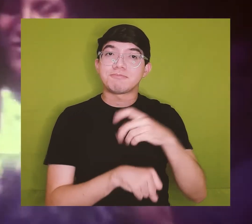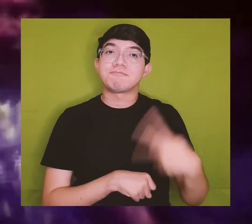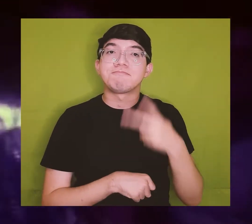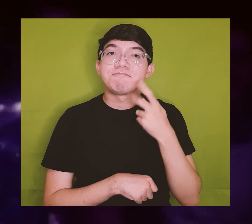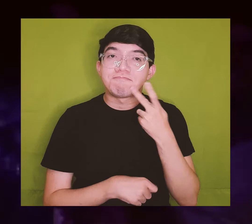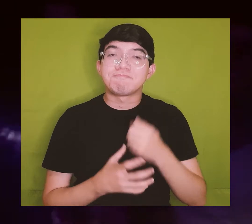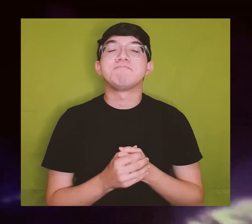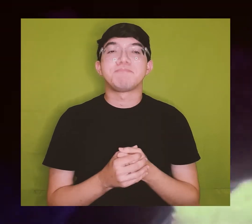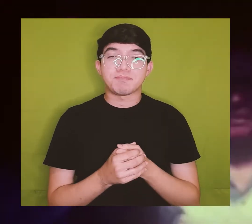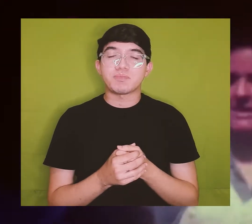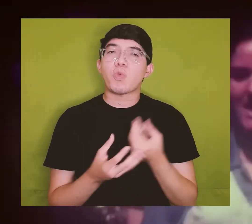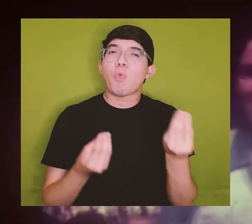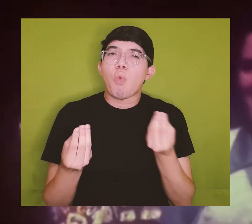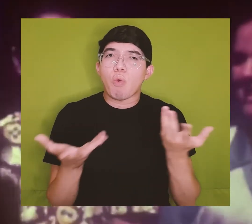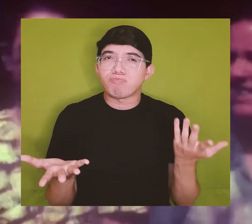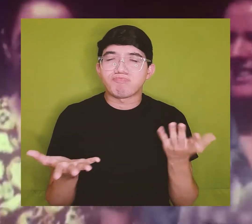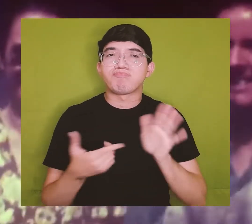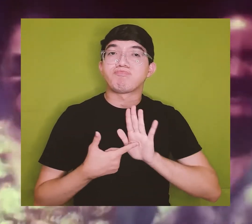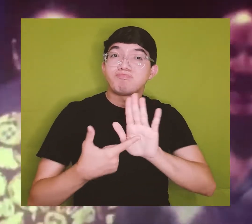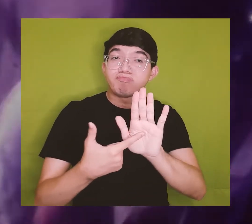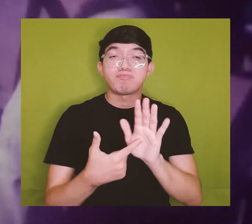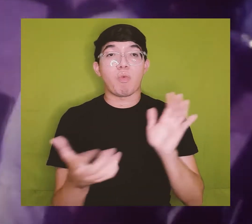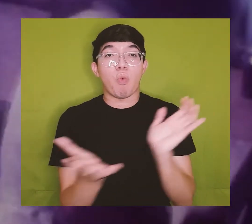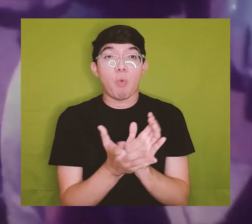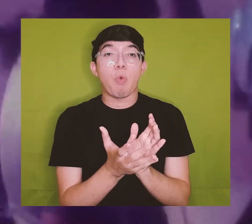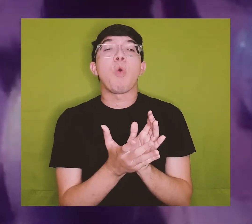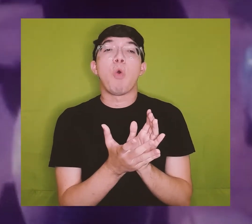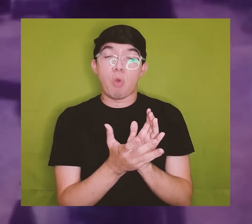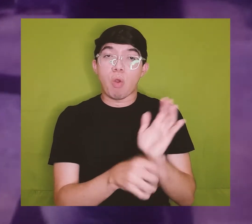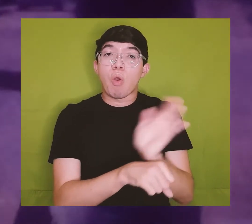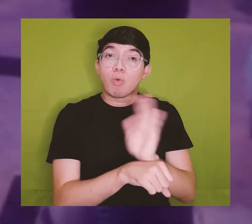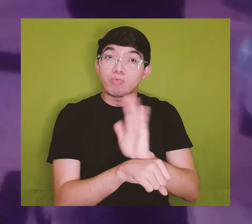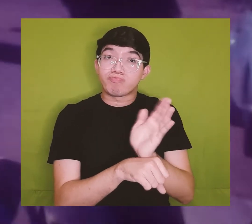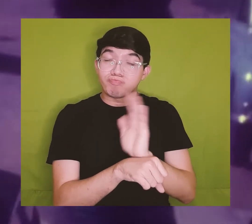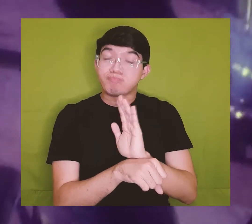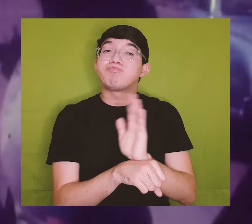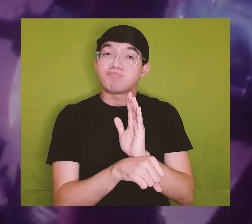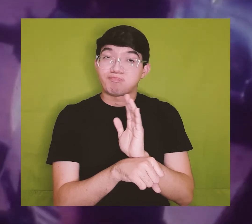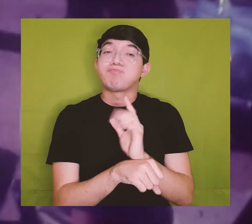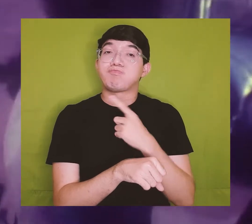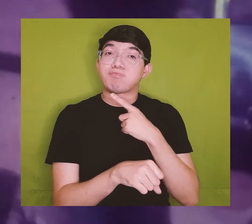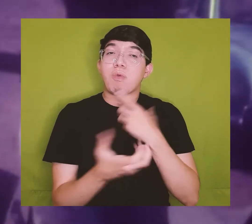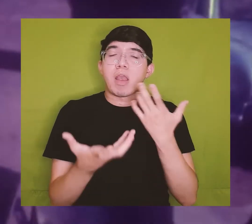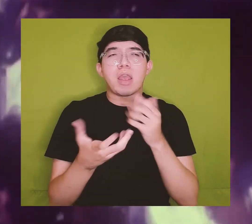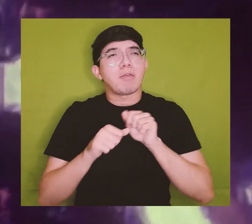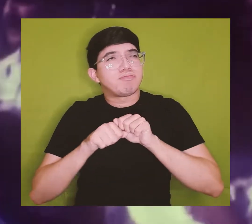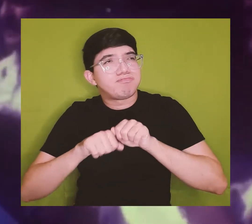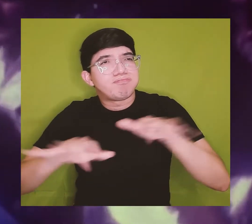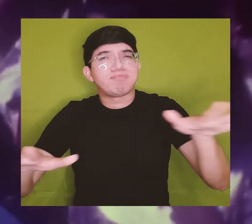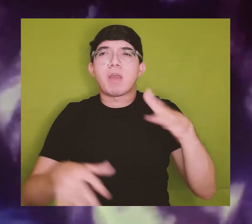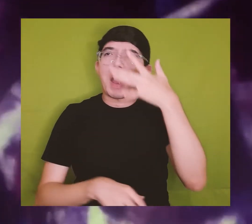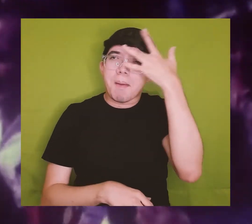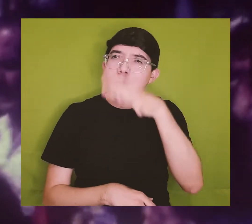como uma possibilidade da gente trazer os cineclubes, que é um processo político nosso, para uma mostra mais ampla, que